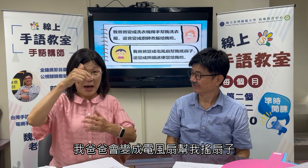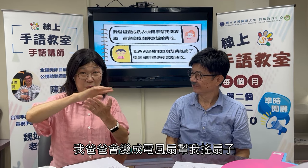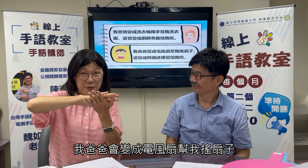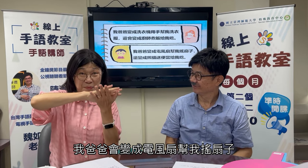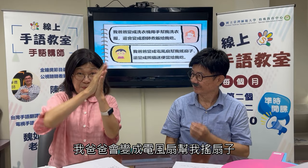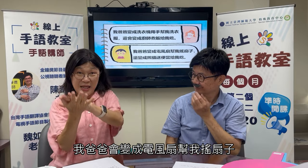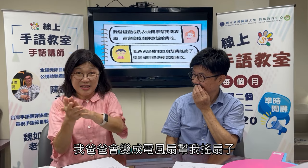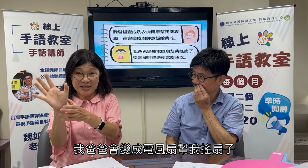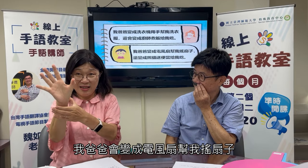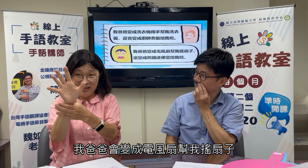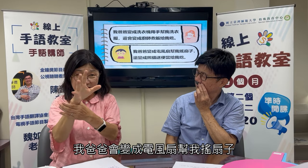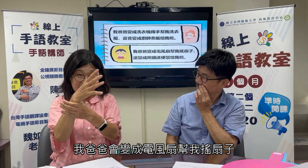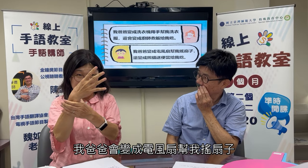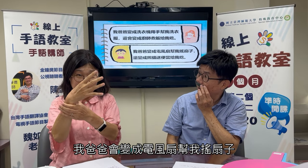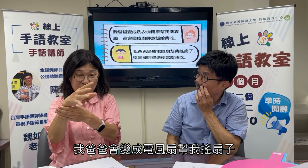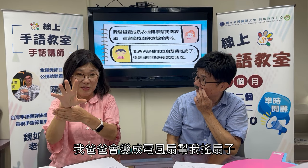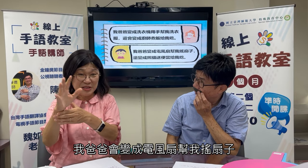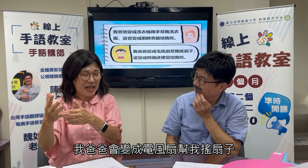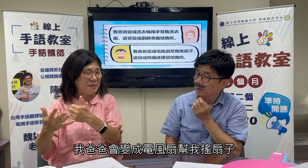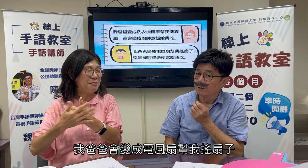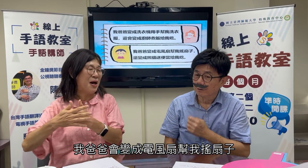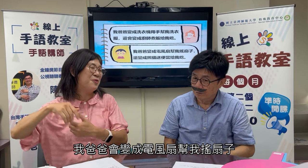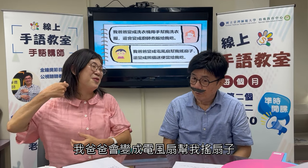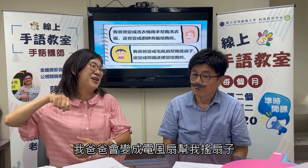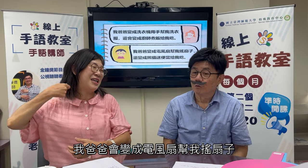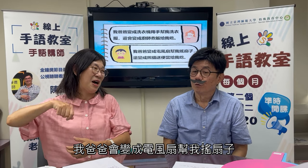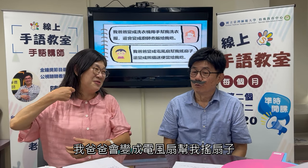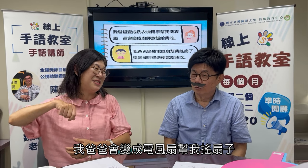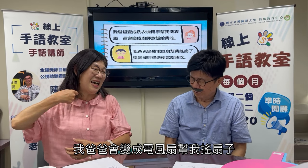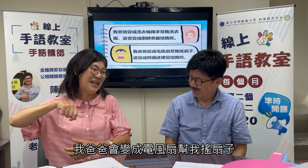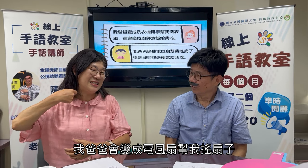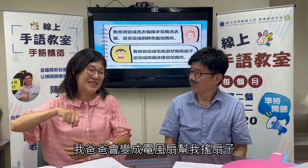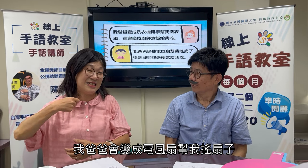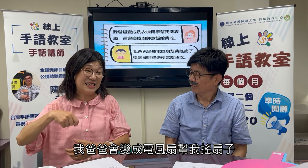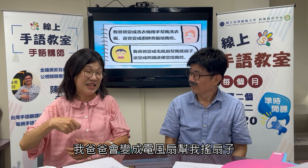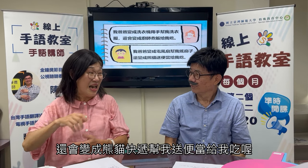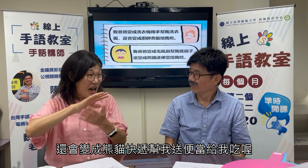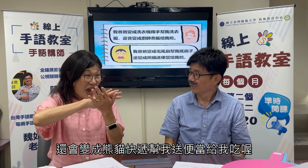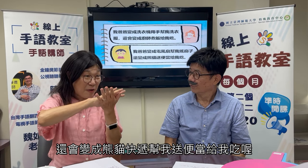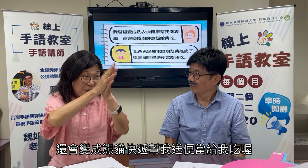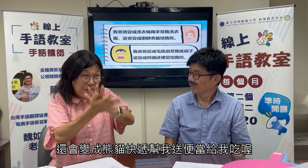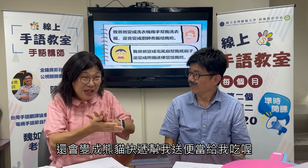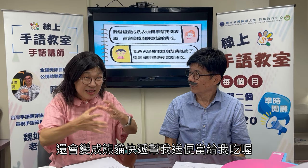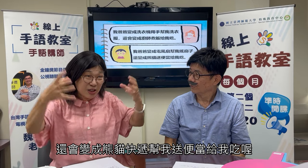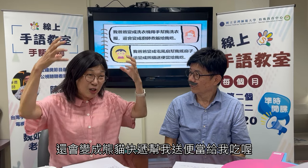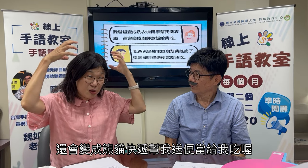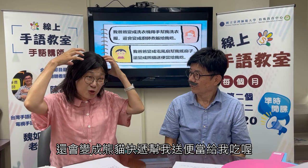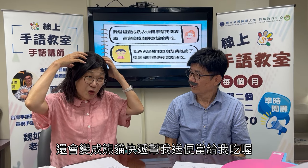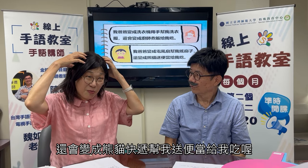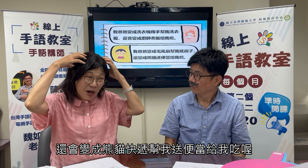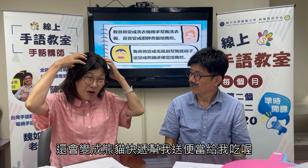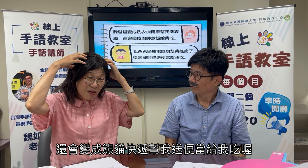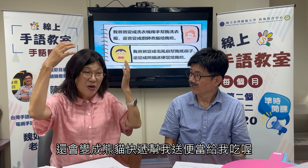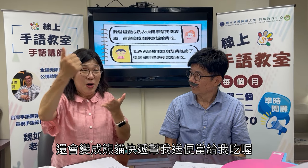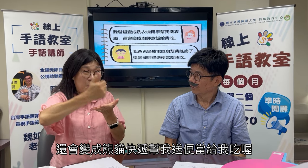会变成电风扇帮我摇扇子，还会变成熊猫快